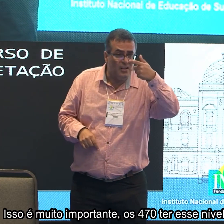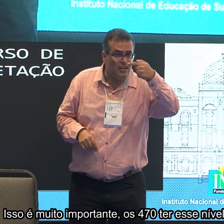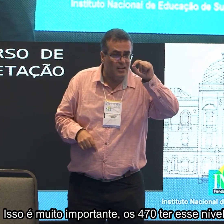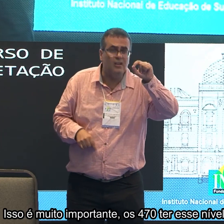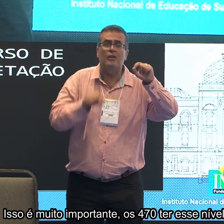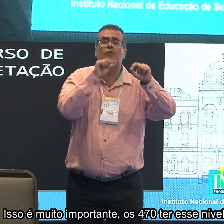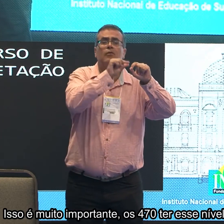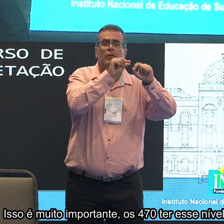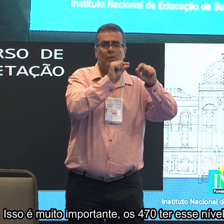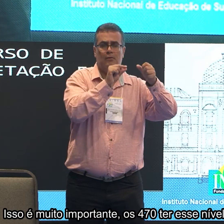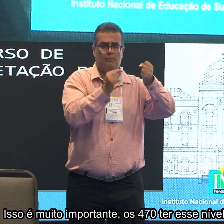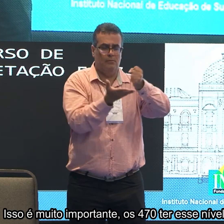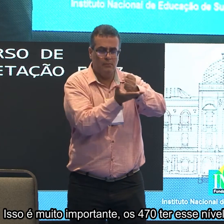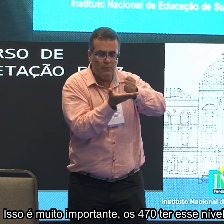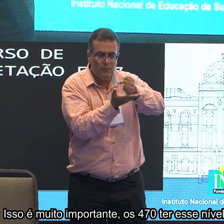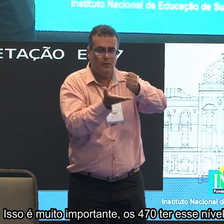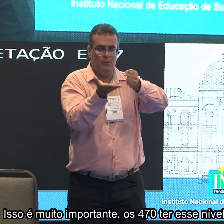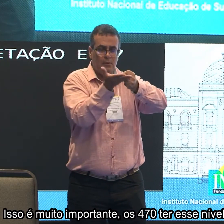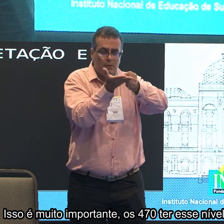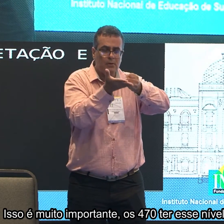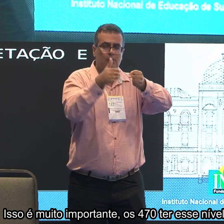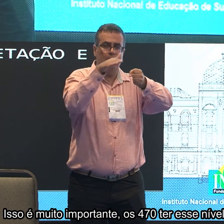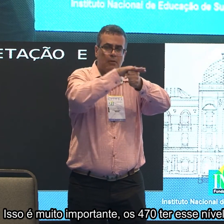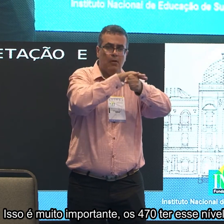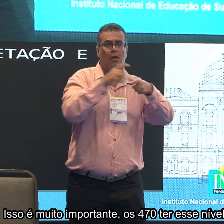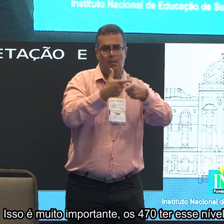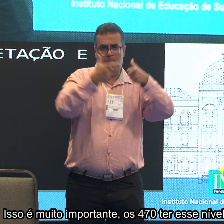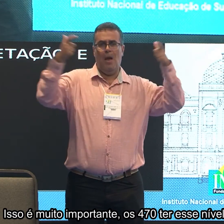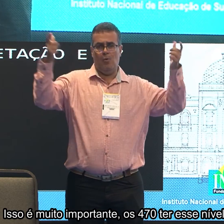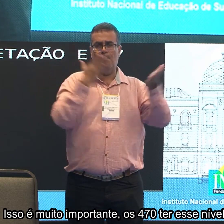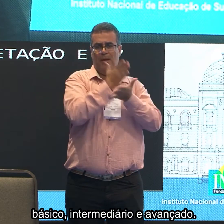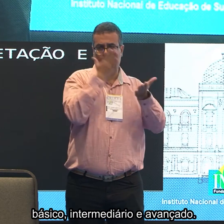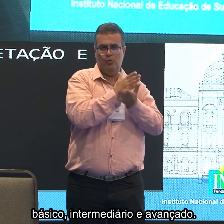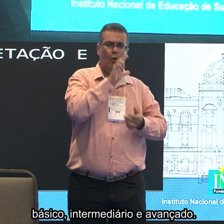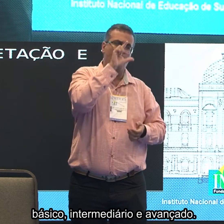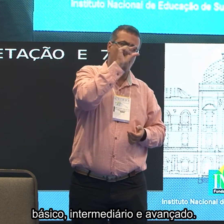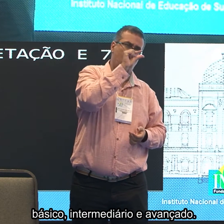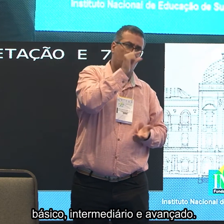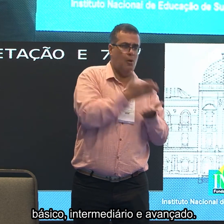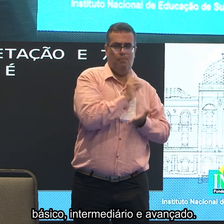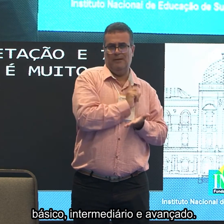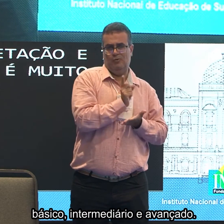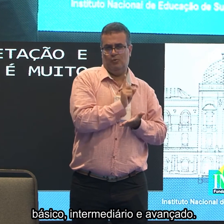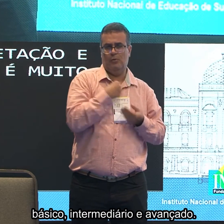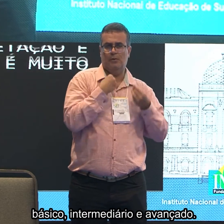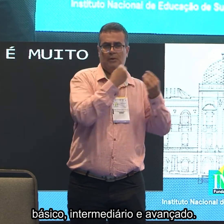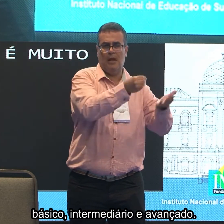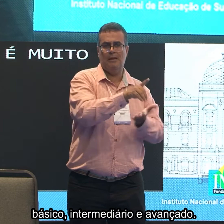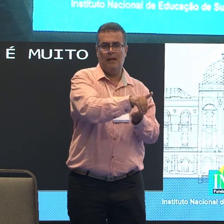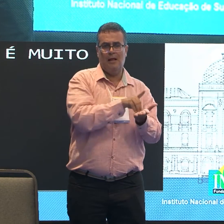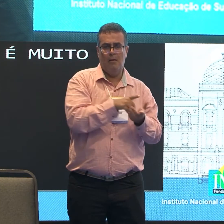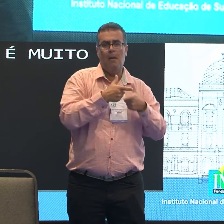E isso é muito importante. 470 tem esse nível básico, nível intermediário e nível avançado.